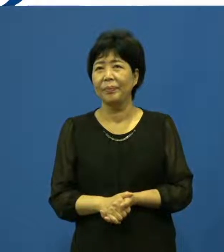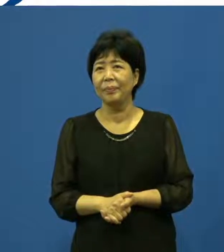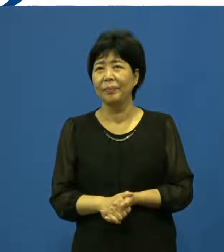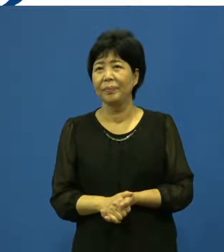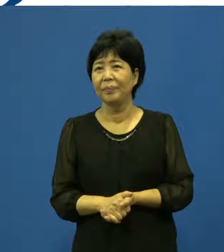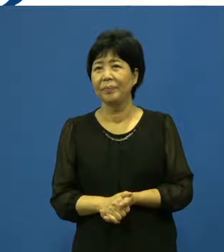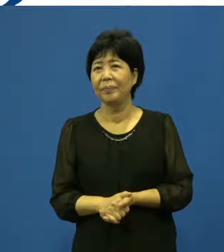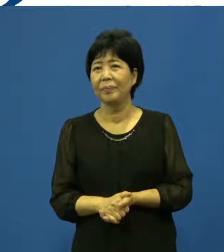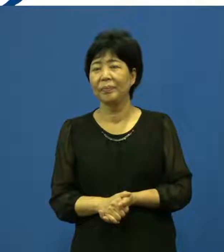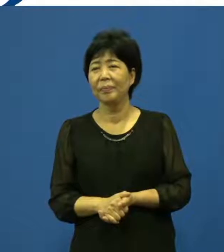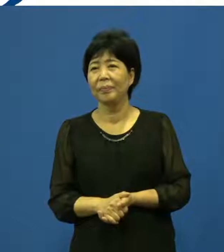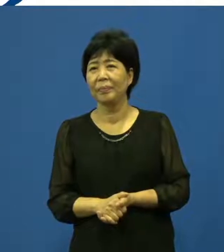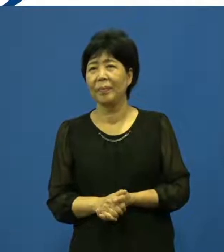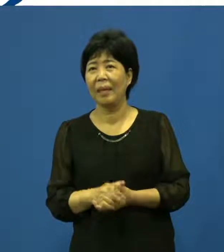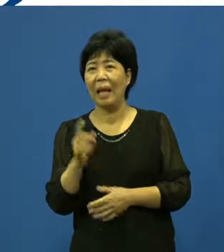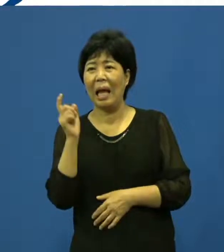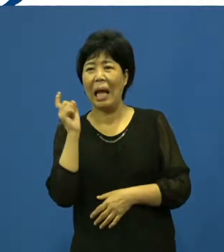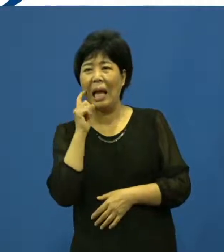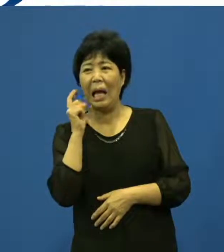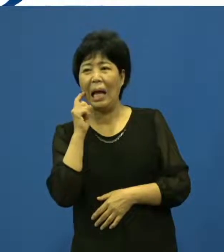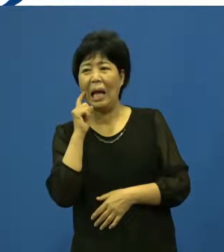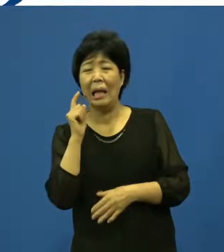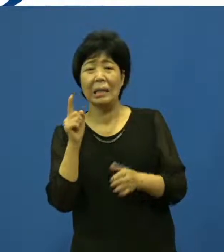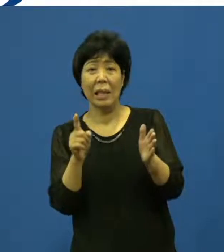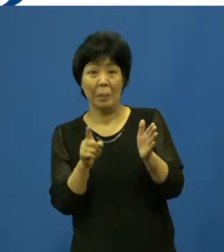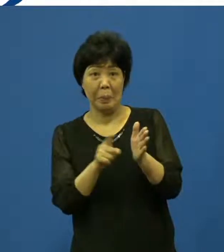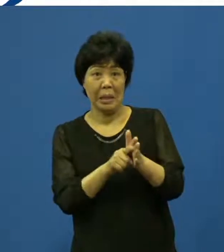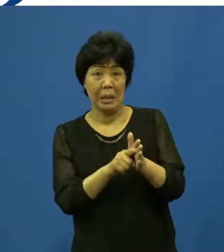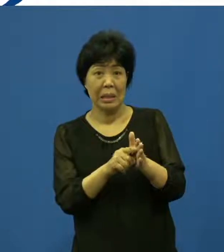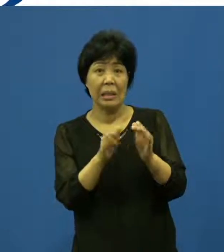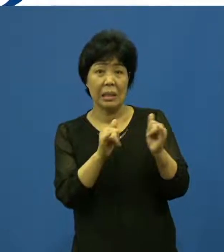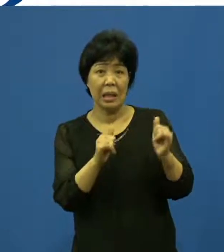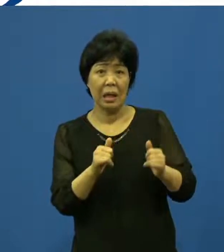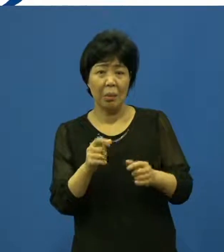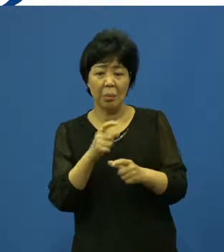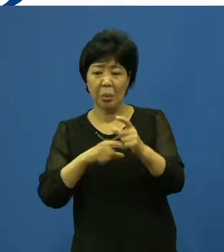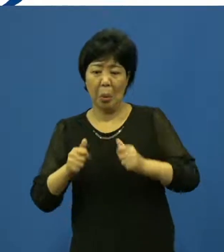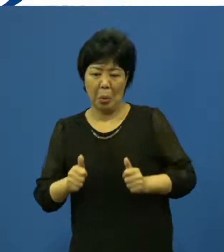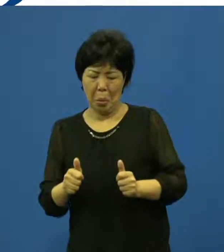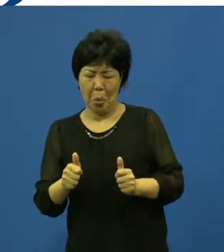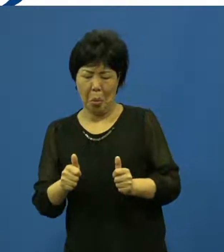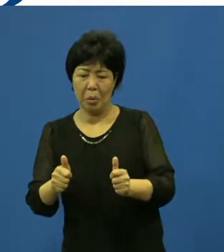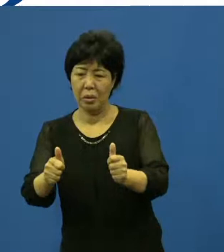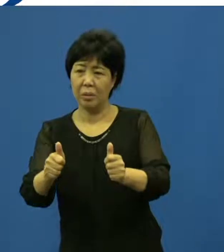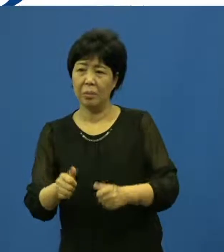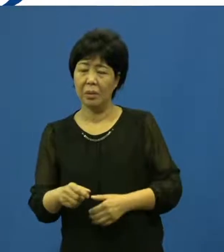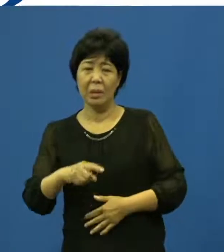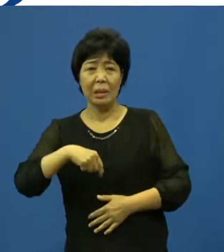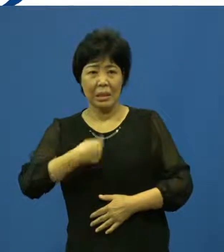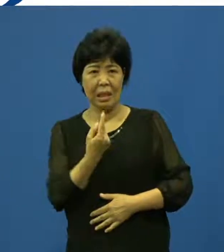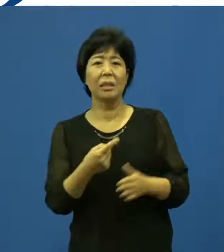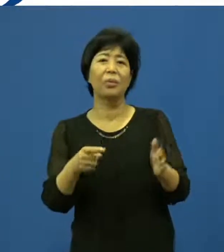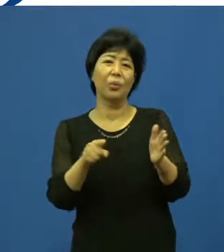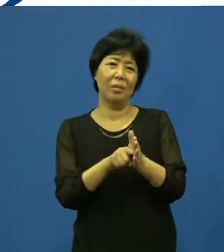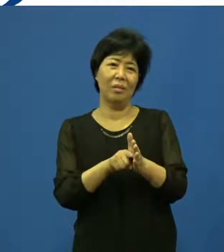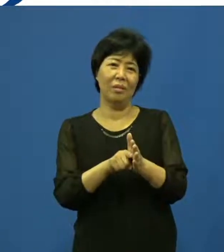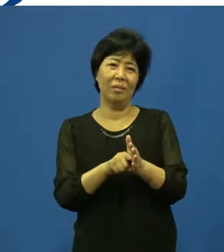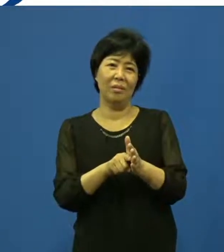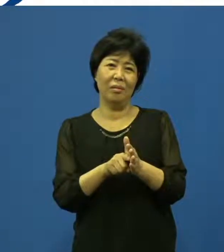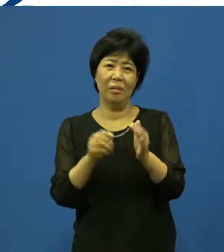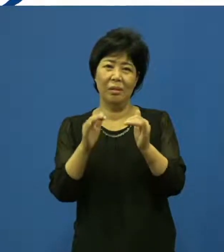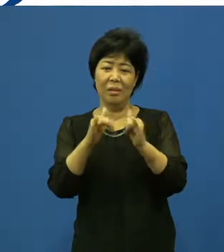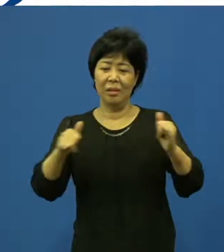여러분, 가짜일수록 열심이 많습니다. 열심은 열심인데 문제가 있어요. 자기를 위한 열심, 인간적인